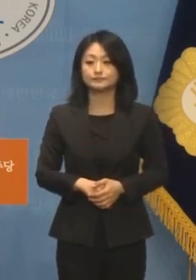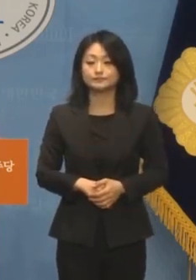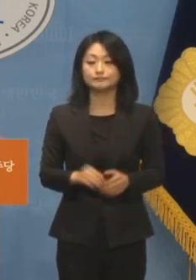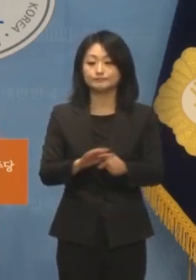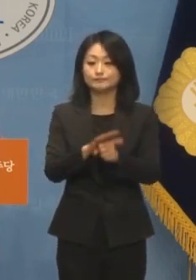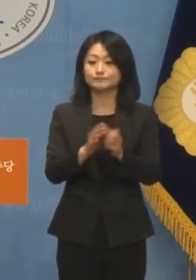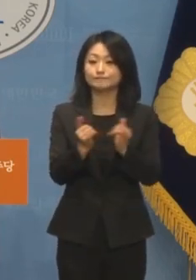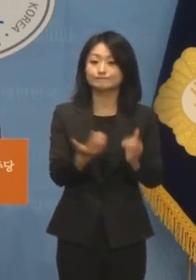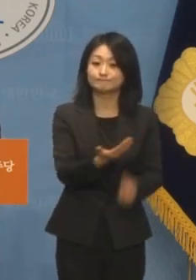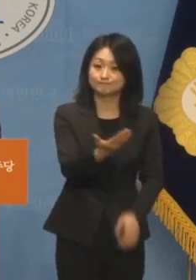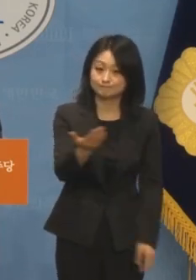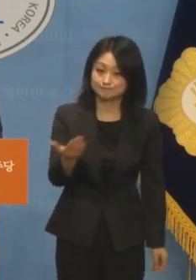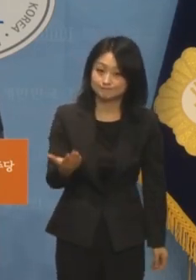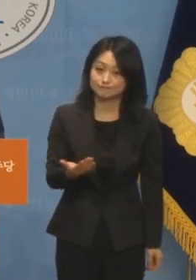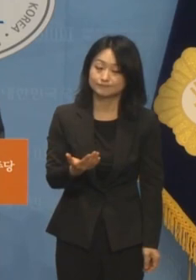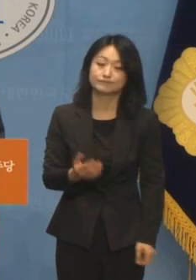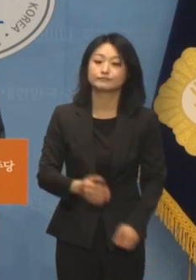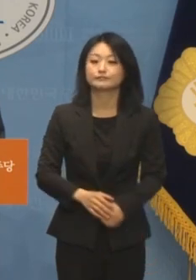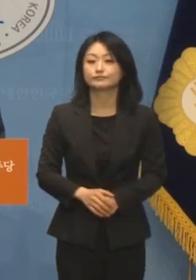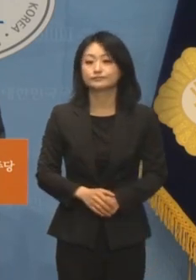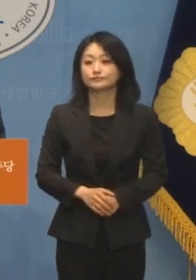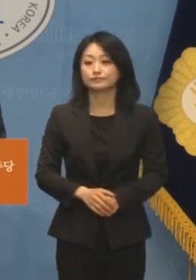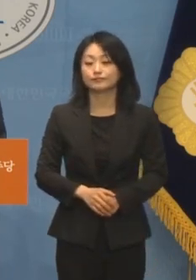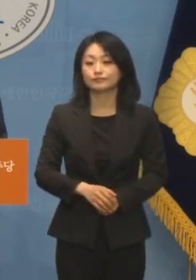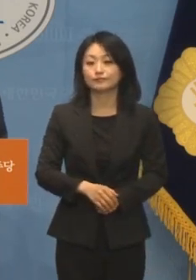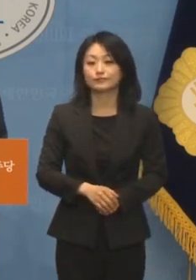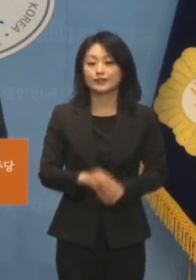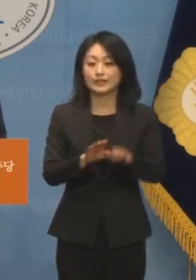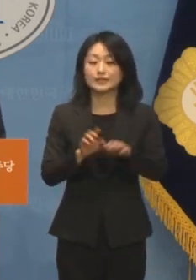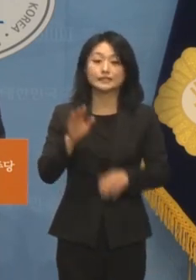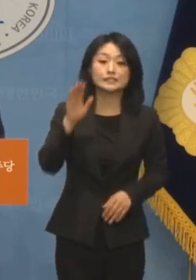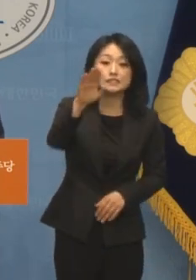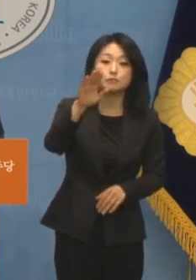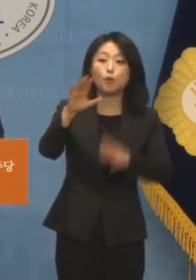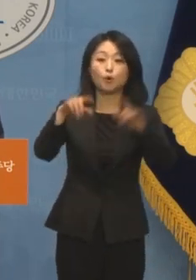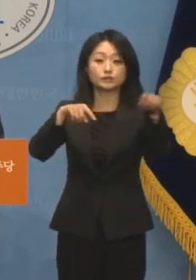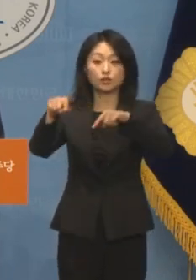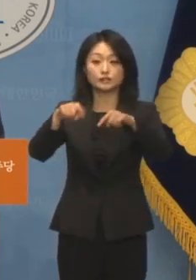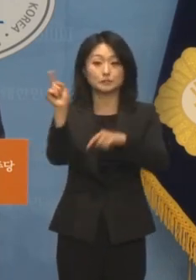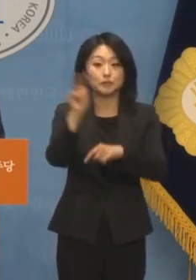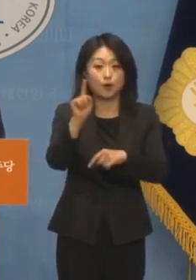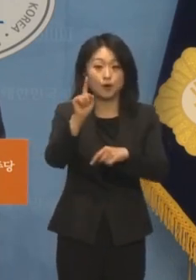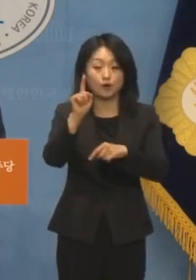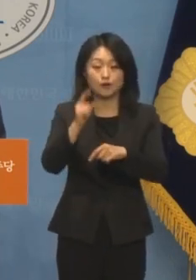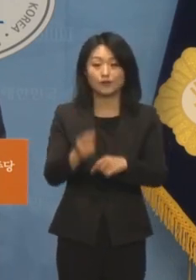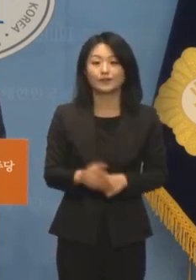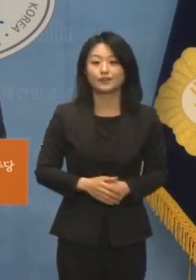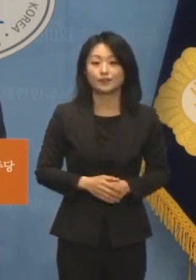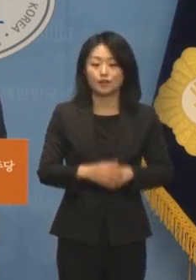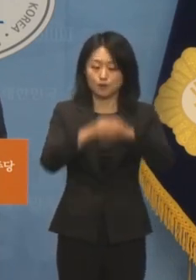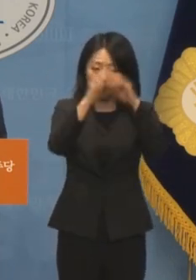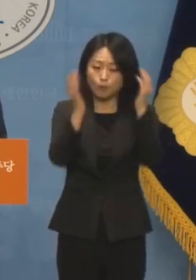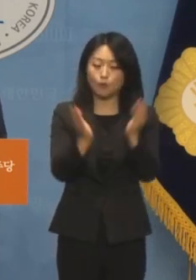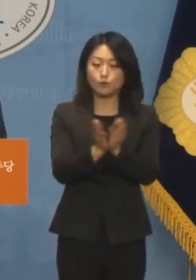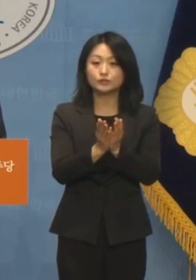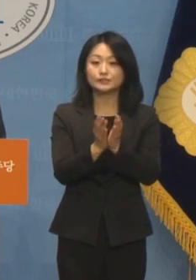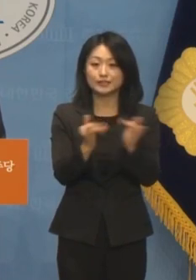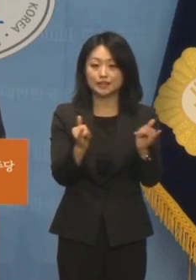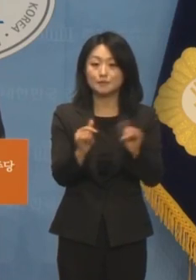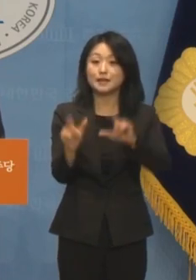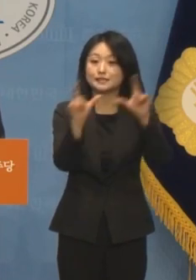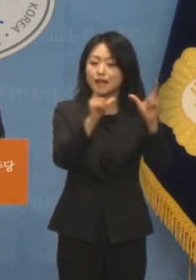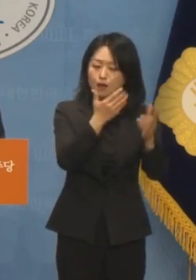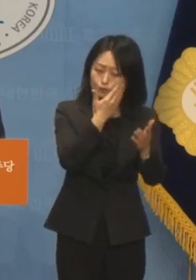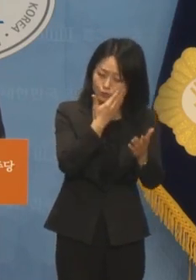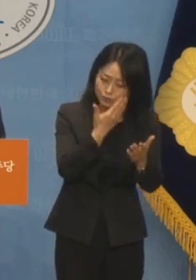사랑하는 국민 여러분, 좋은 진보 정치는 모든 사람과 삶을 소중히 여기고